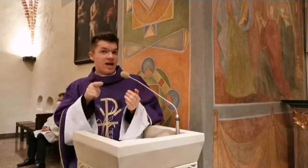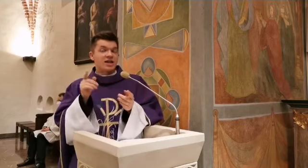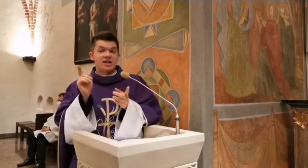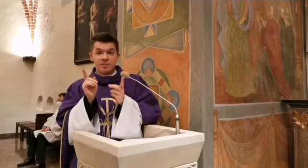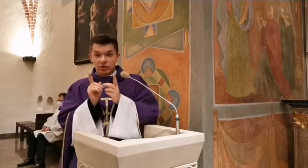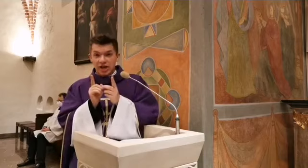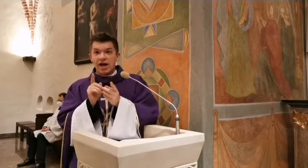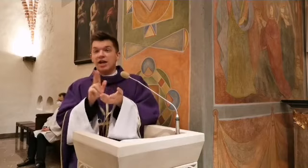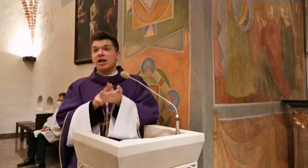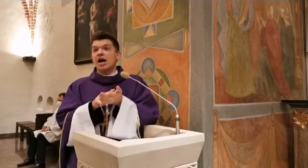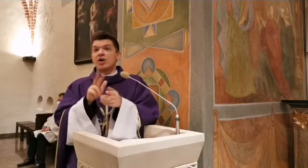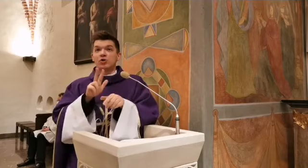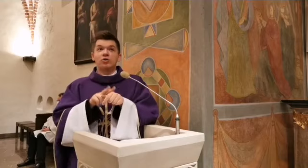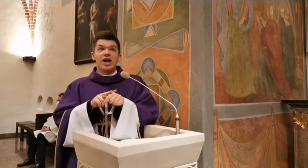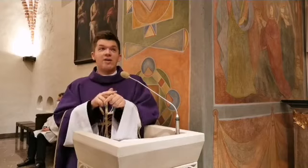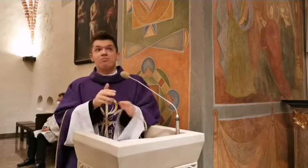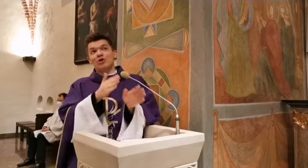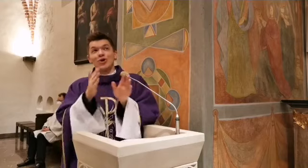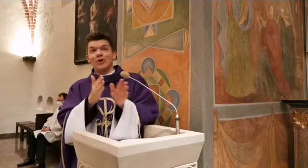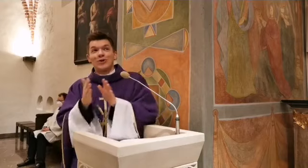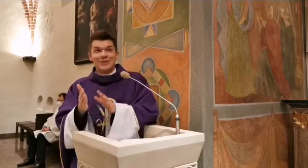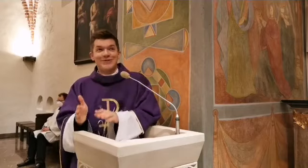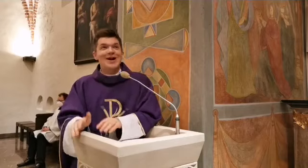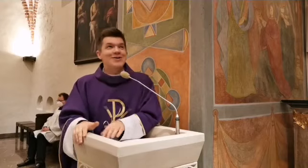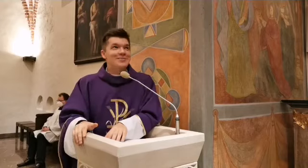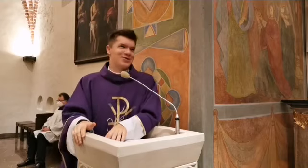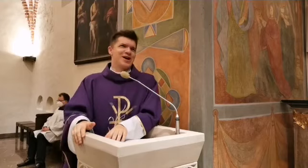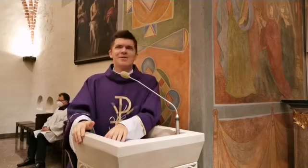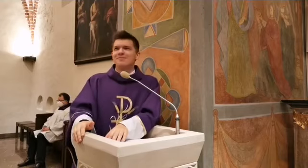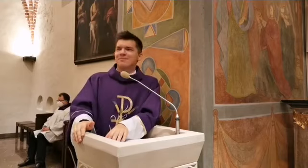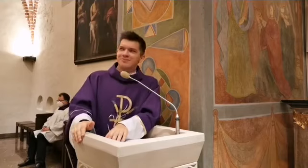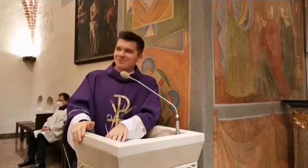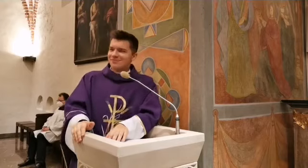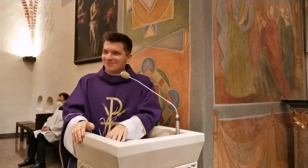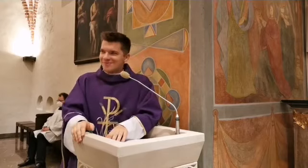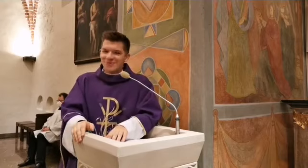miałem takie spotkanie, na które przygotowywałem się